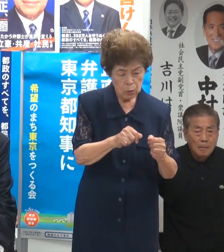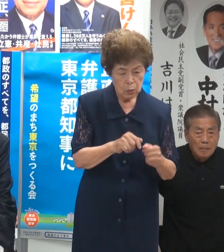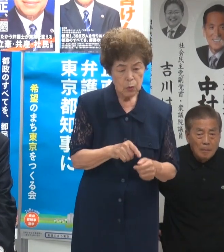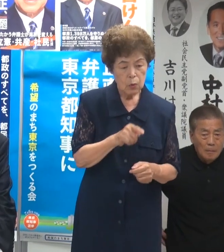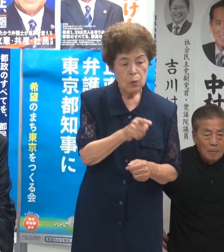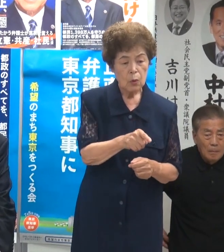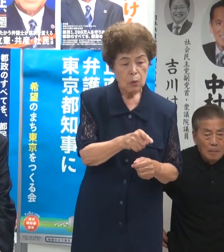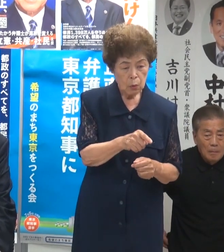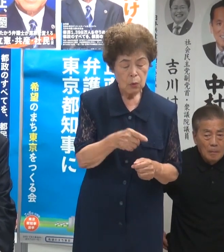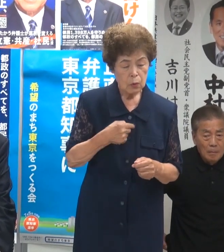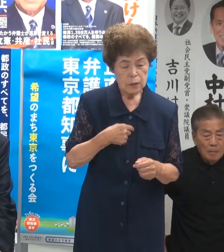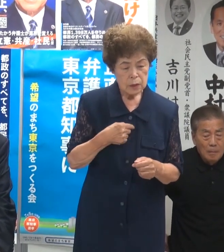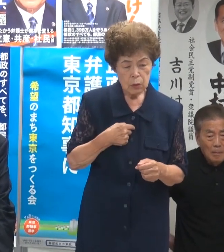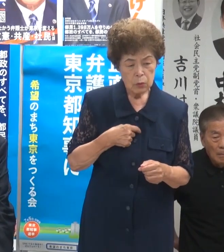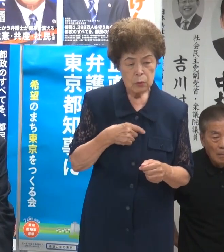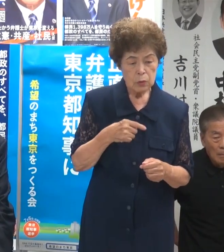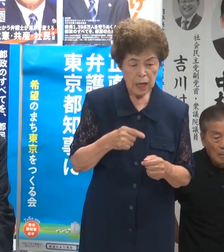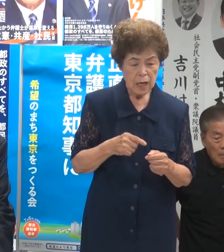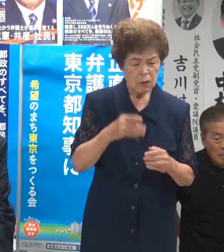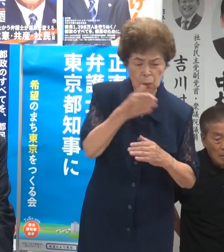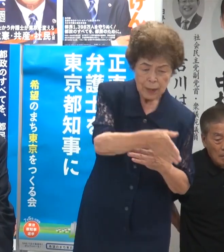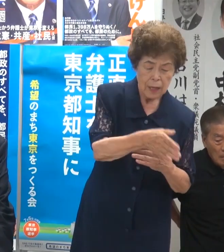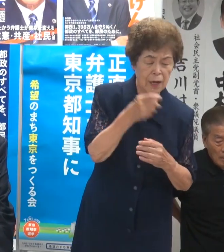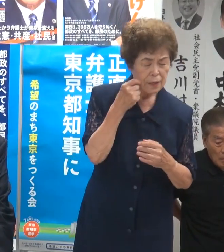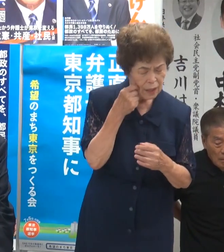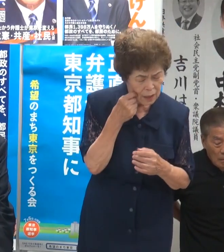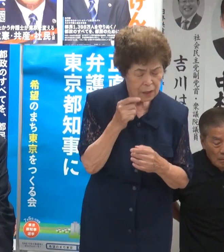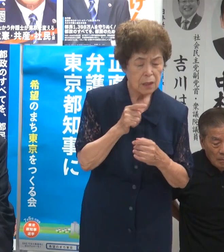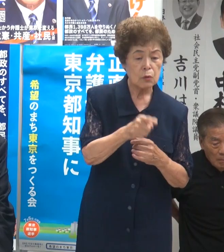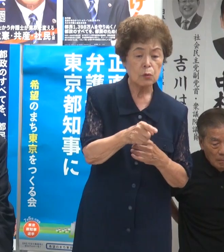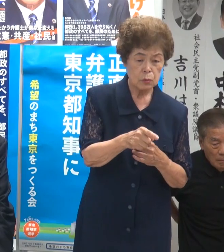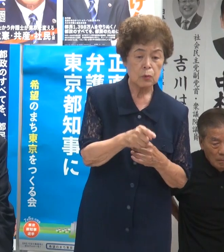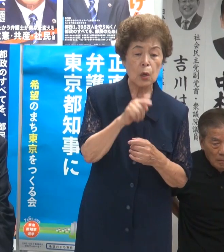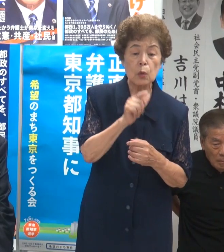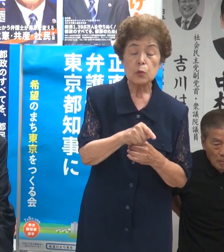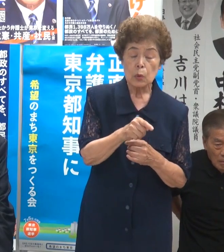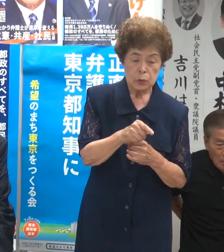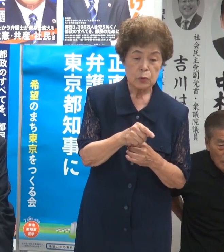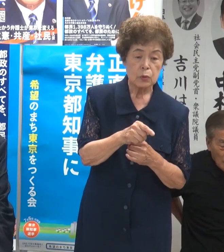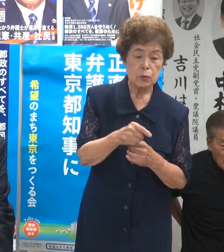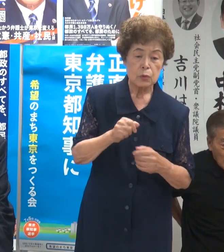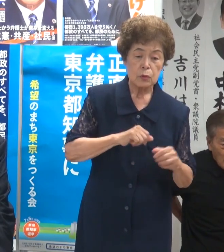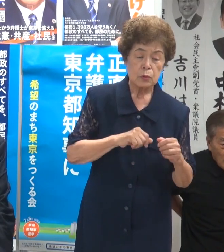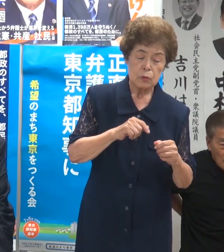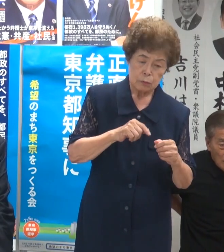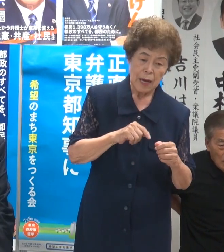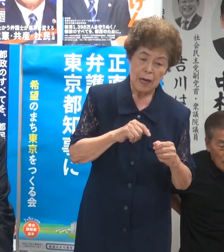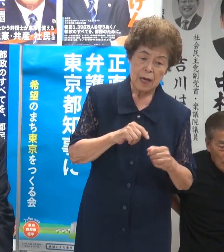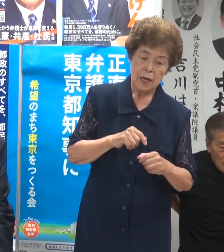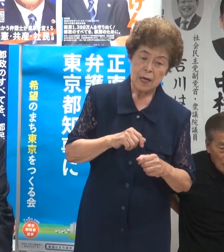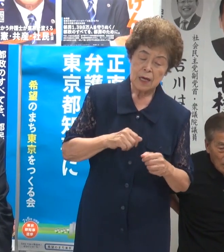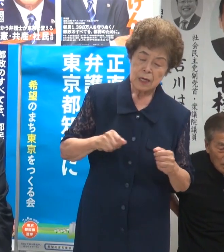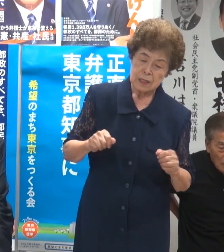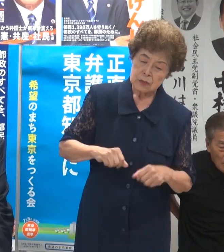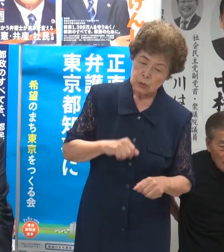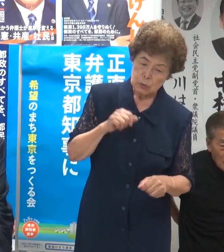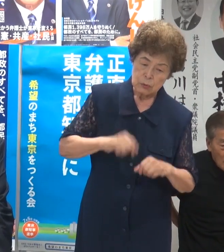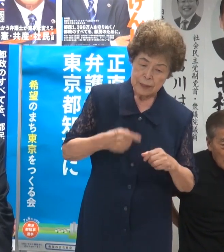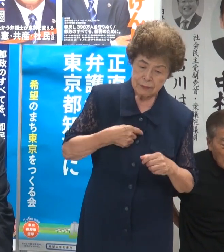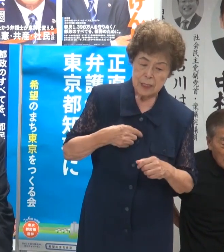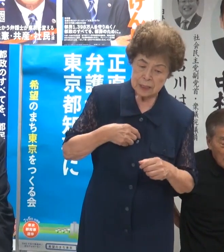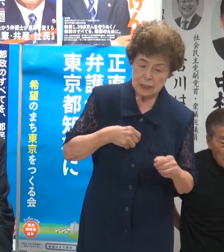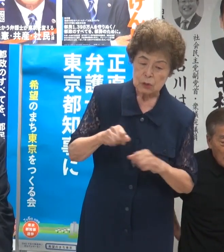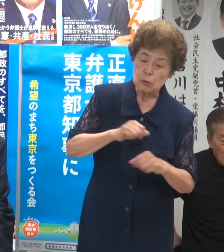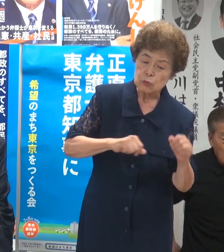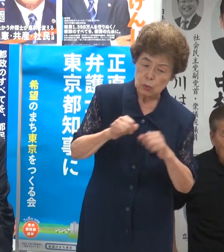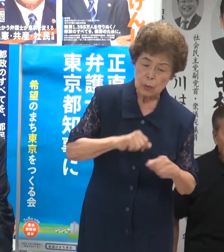あると思っておりますから、そういう運動をもっと数倍、数十倍、強力な運動にしていかなきゃいけ